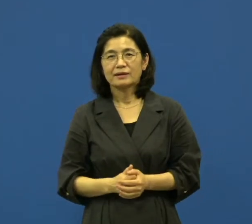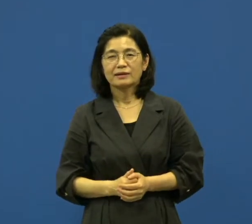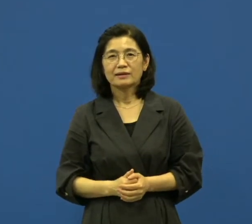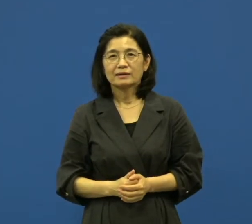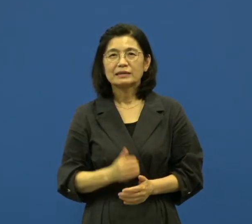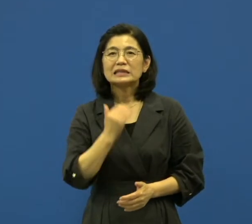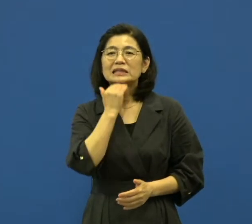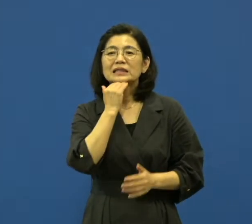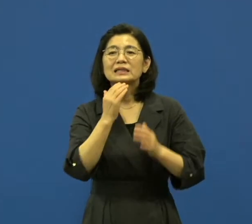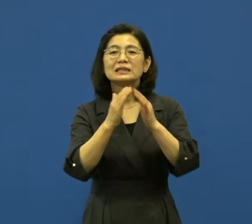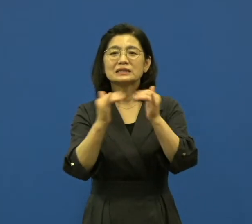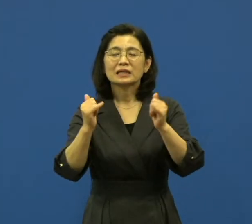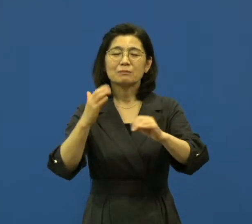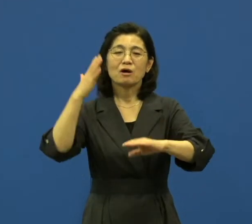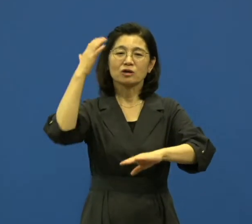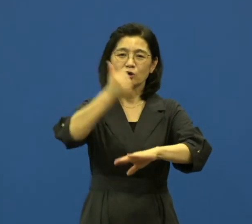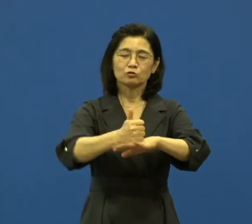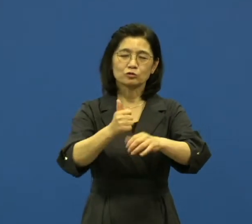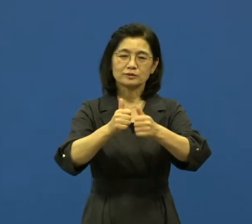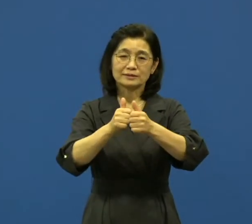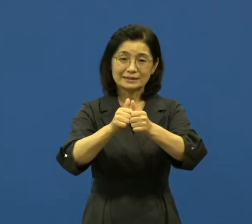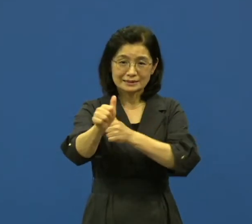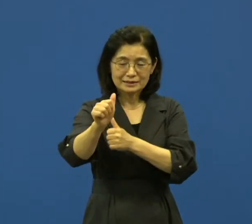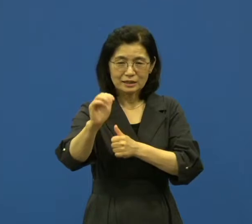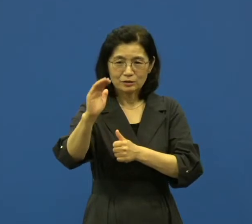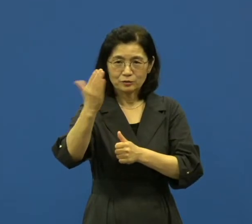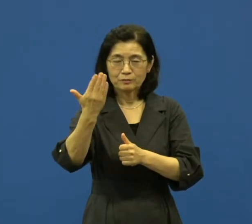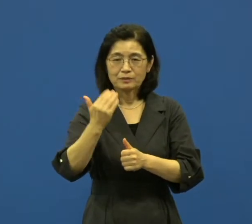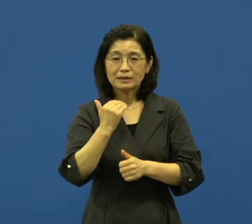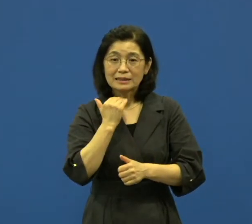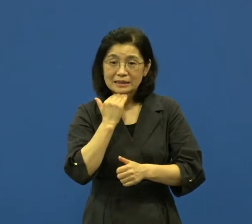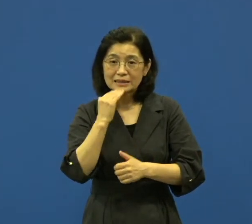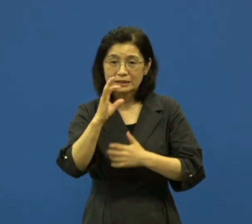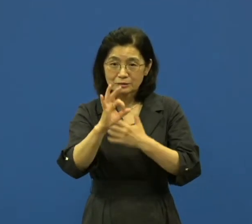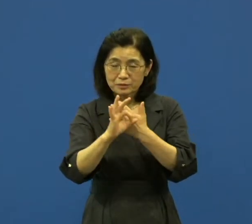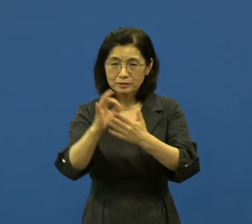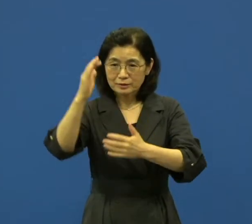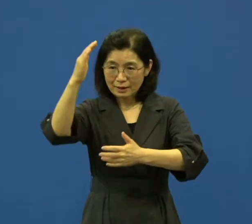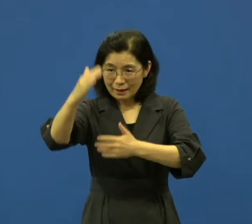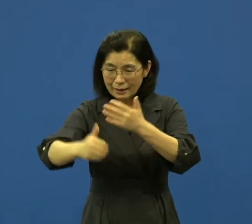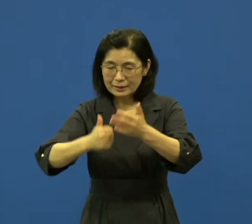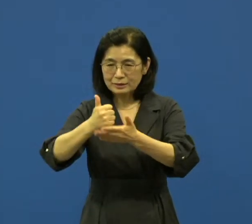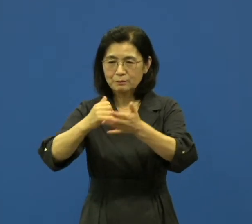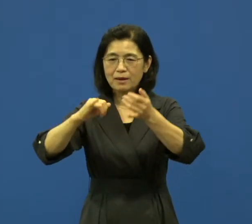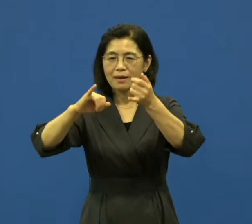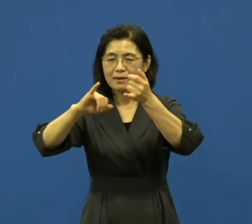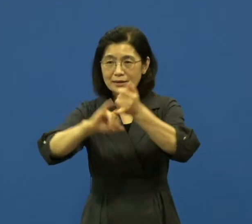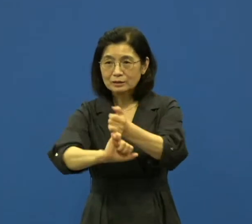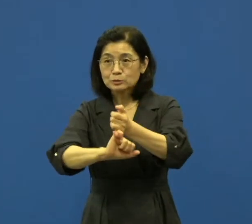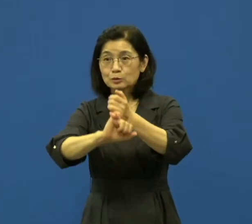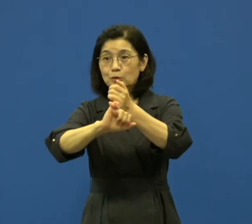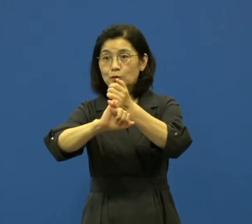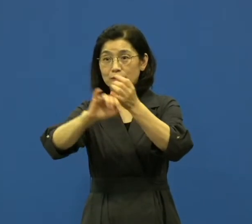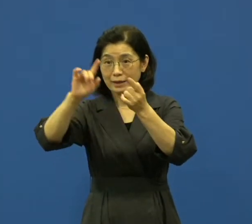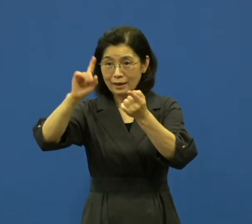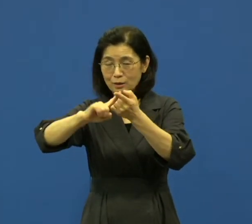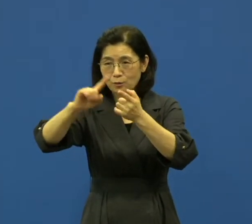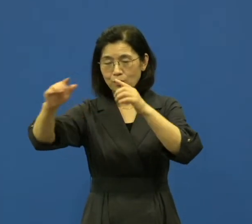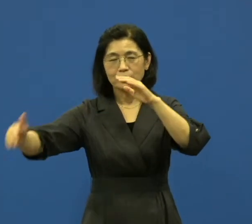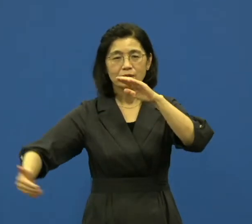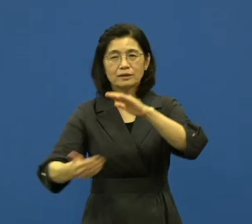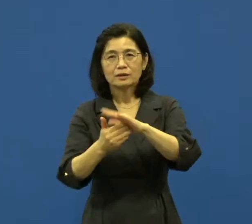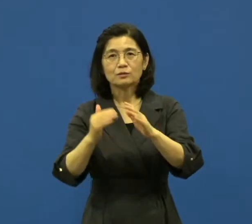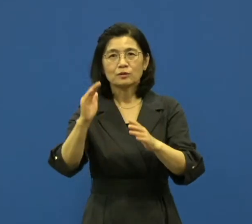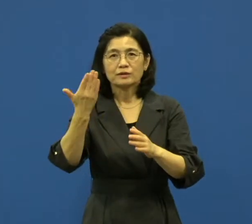승리입니다. 하나님의 약속의 성취입니다. 구원의 완성입니다. 로마서 8장